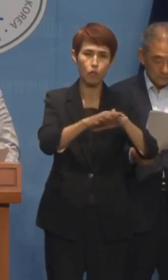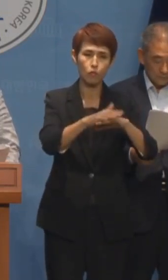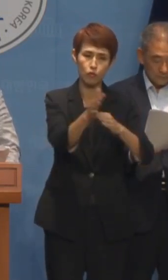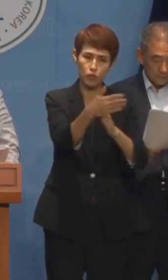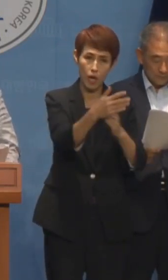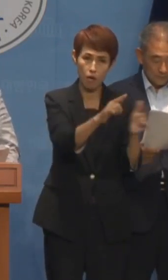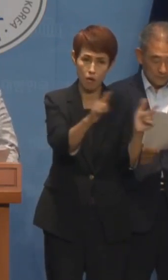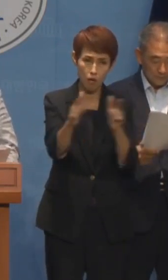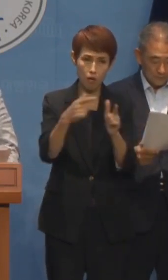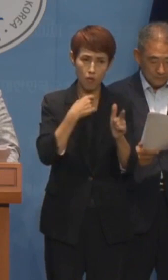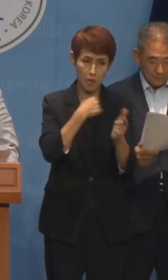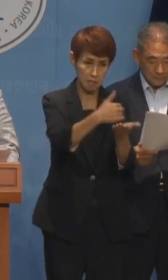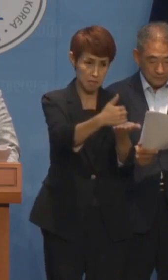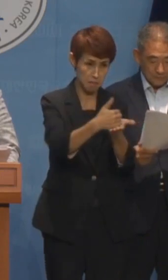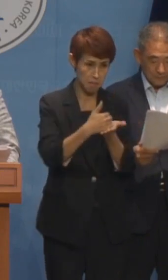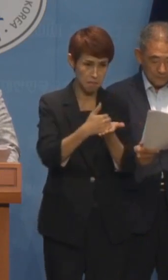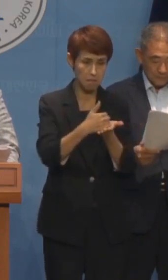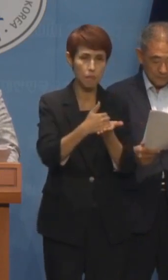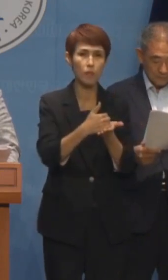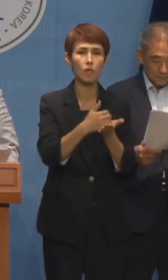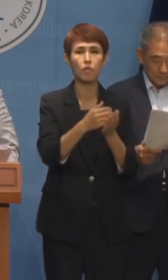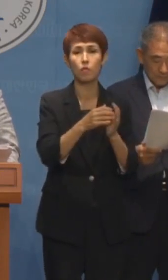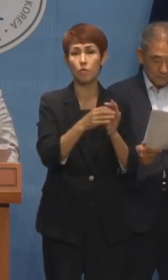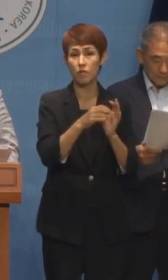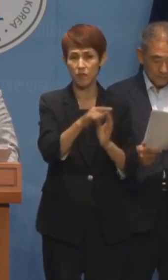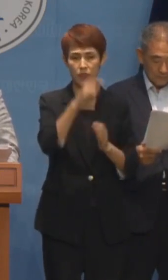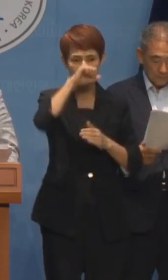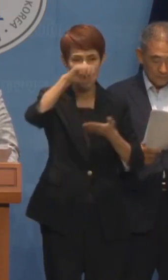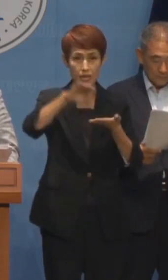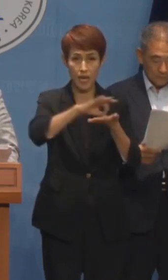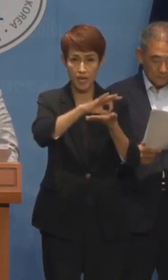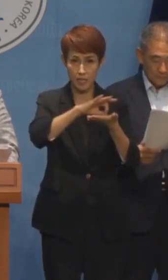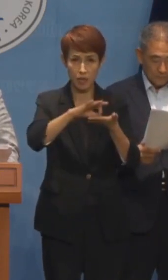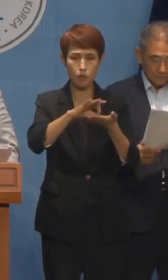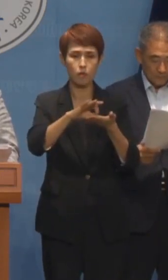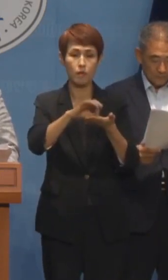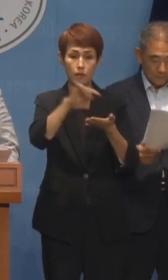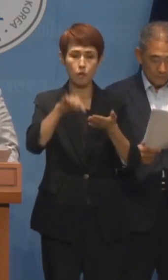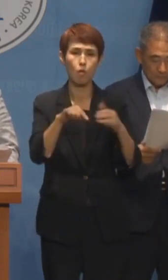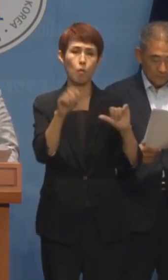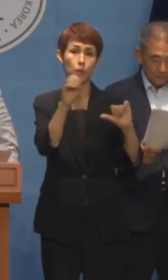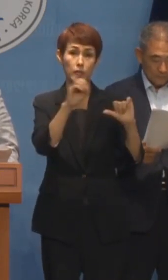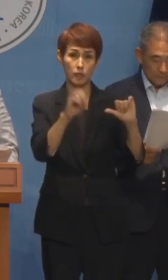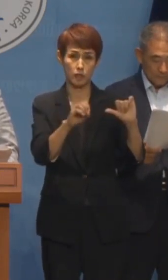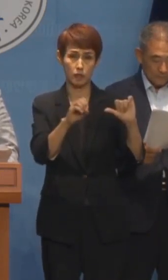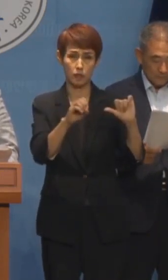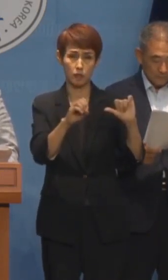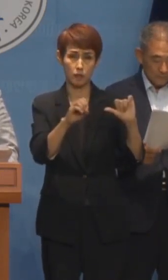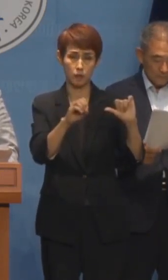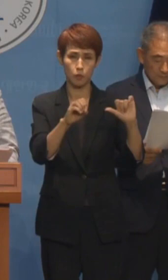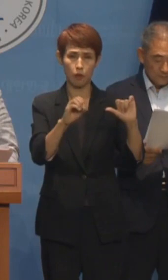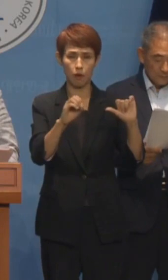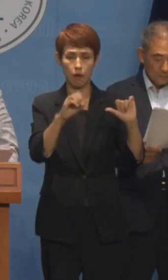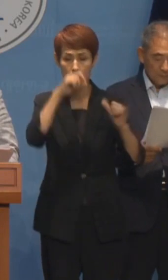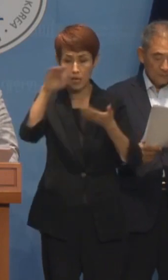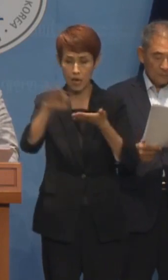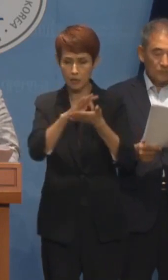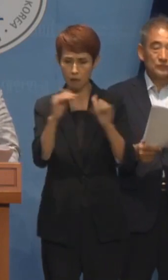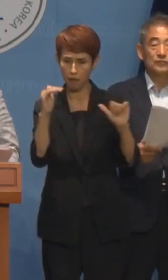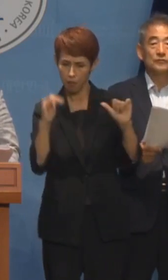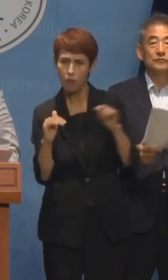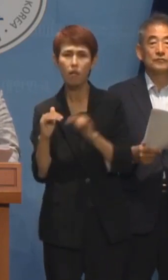농림수산업계가 요구해왔던 농림수산 분야 예산 비중 5%에 턱없이 부족한 예산을